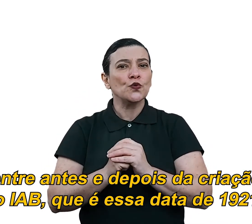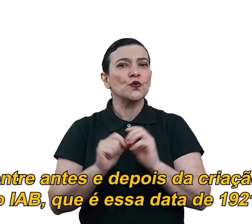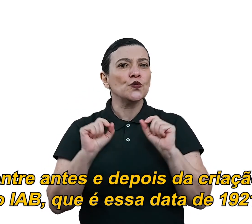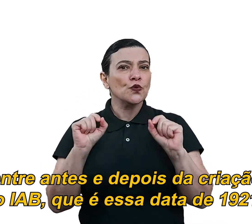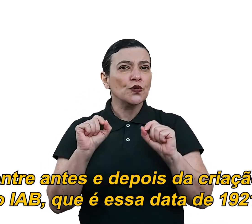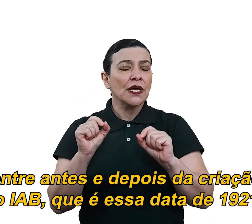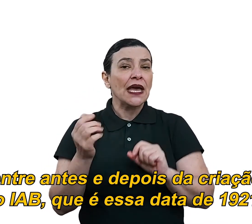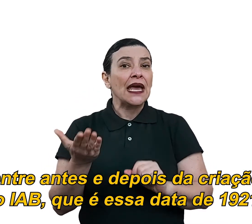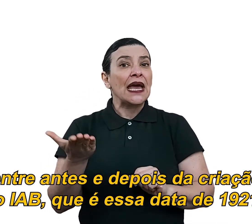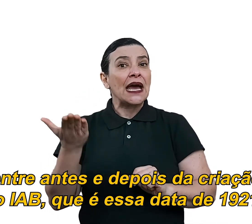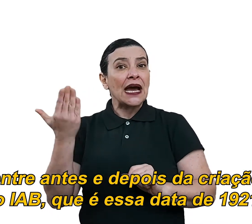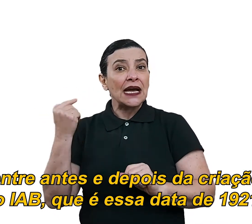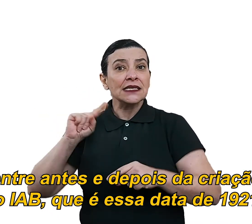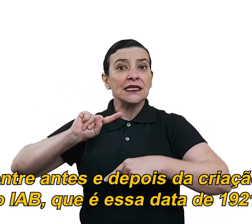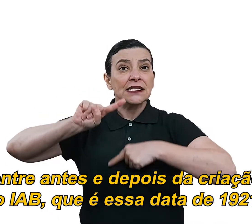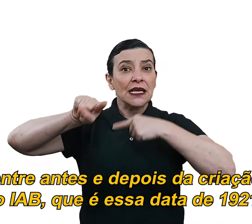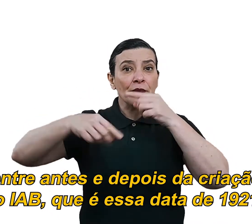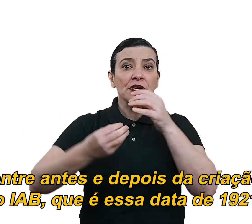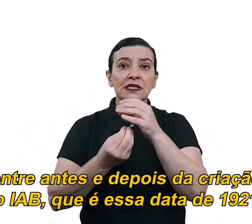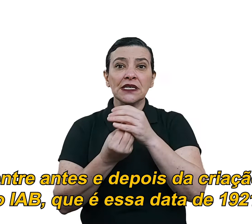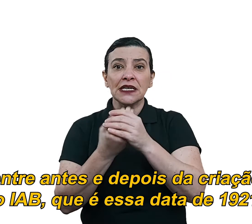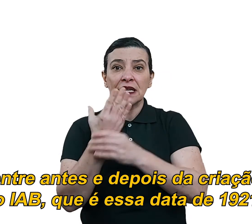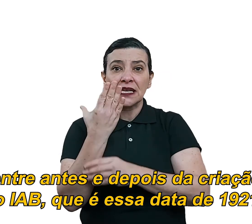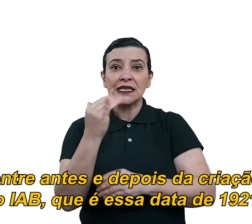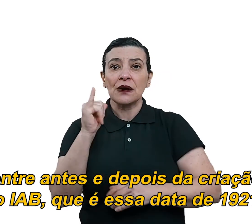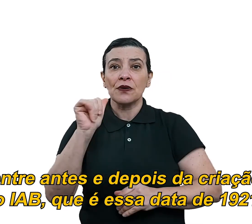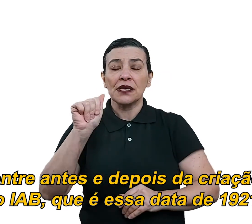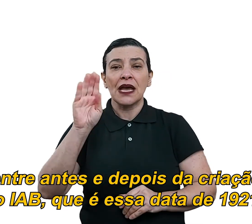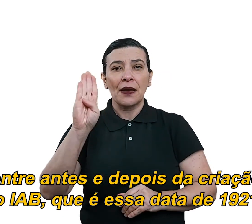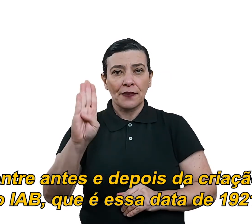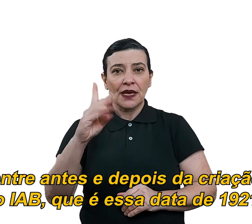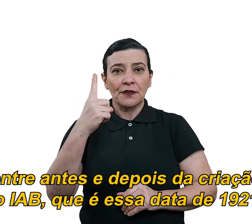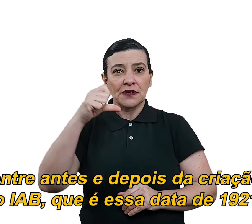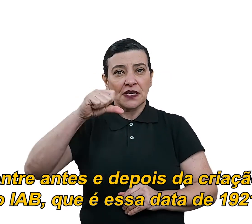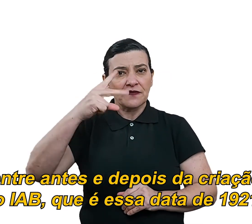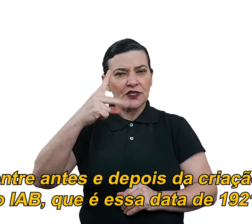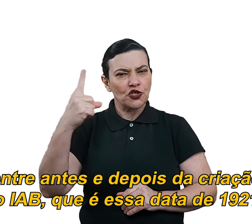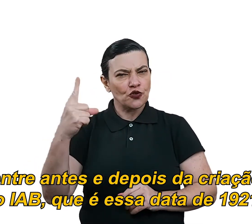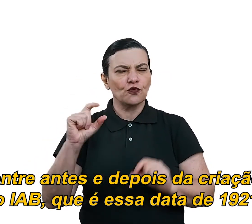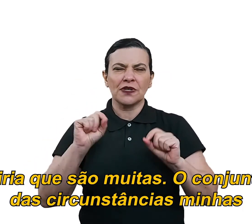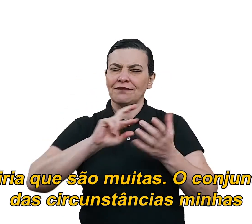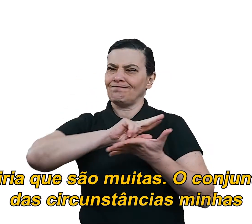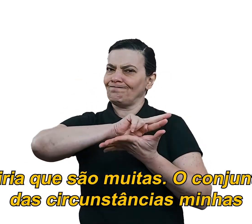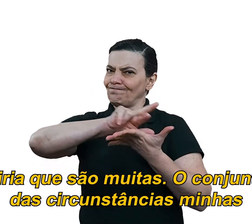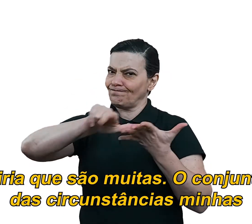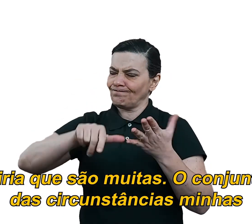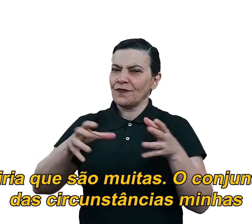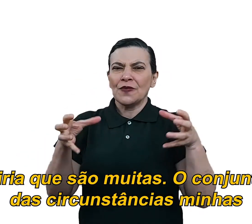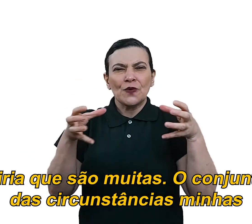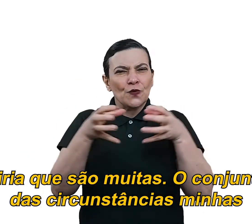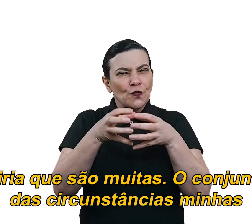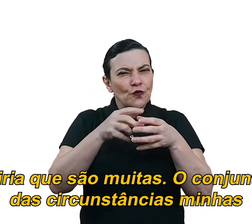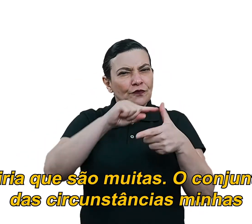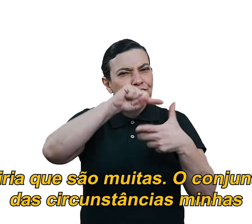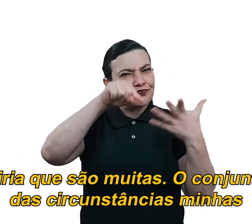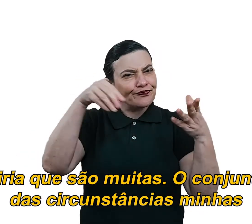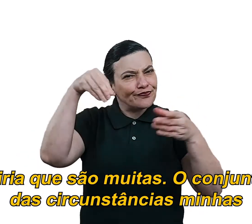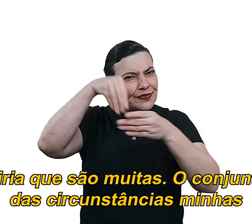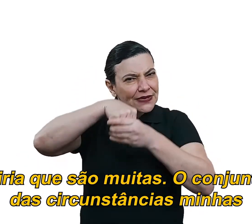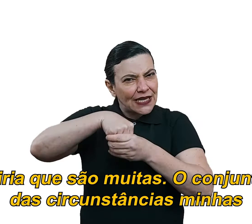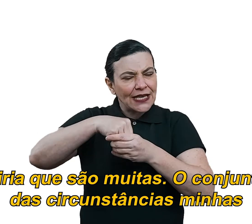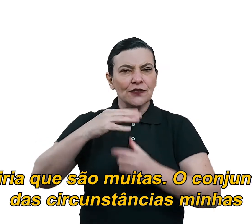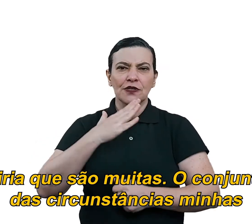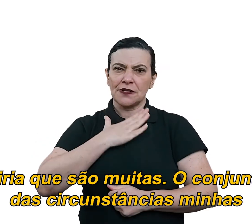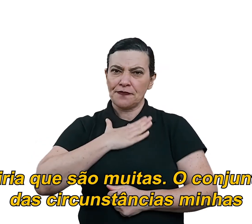concursos entre antes e depois da criação do IAB, que é essa data de 1921. Diria que são muitas. O conjunto